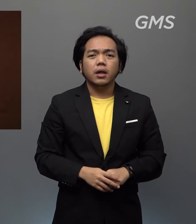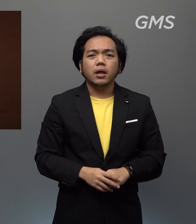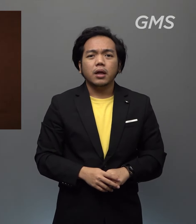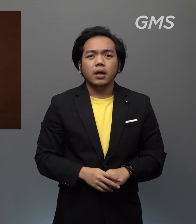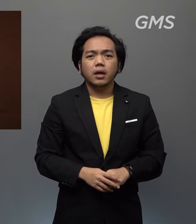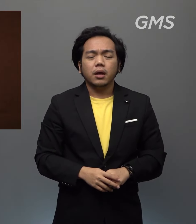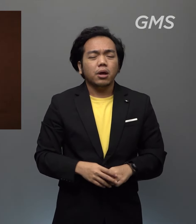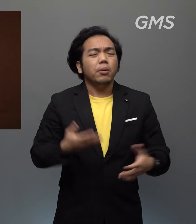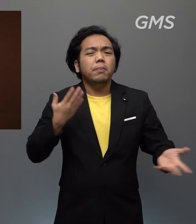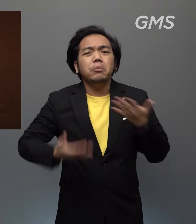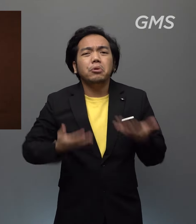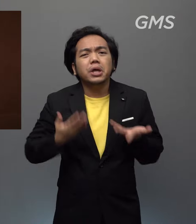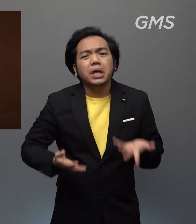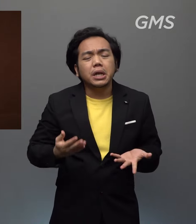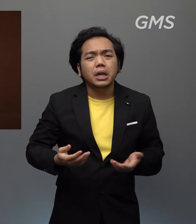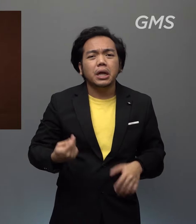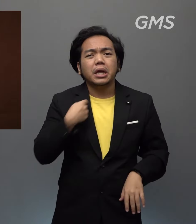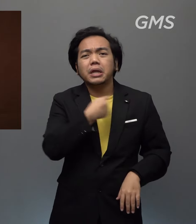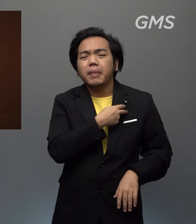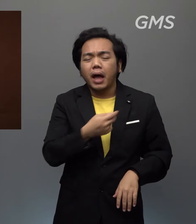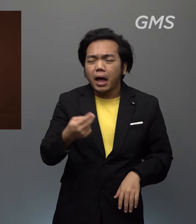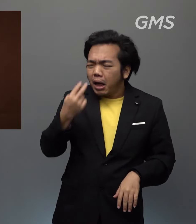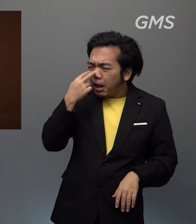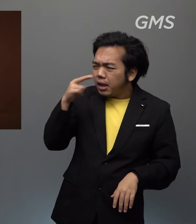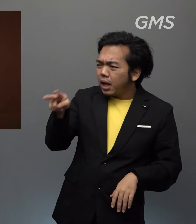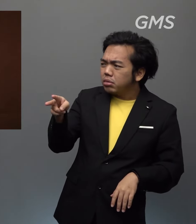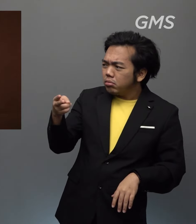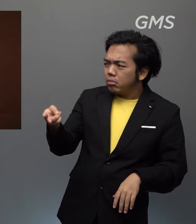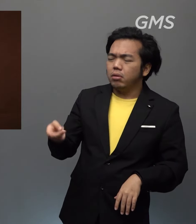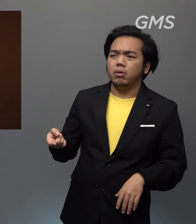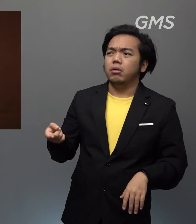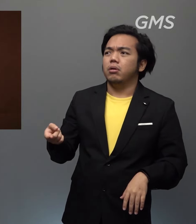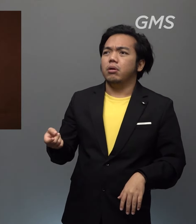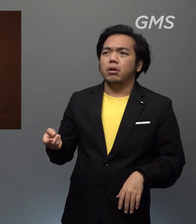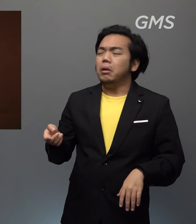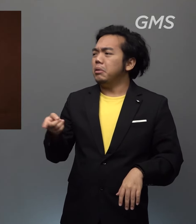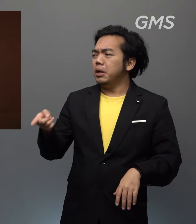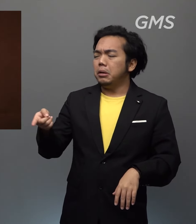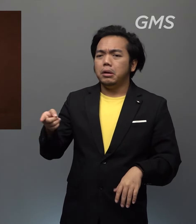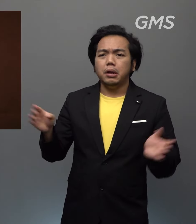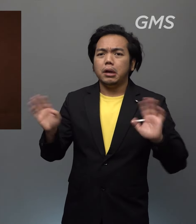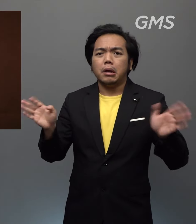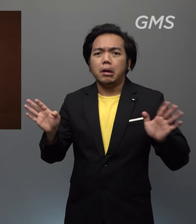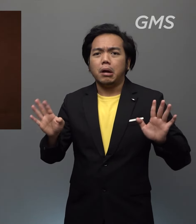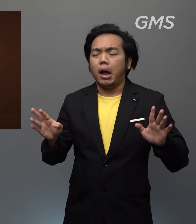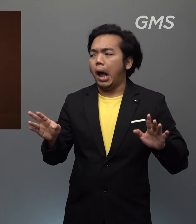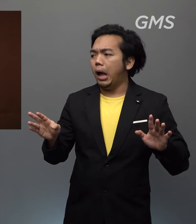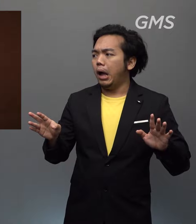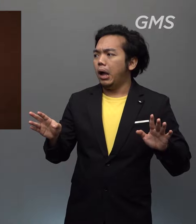secara manusia itu tidak tepat. Kenapa tidak tepat? Karena mereka sendiri sedang dalam kondisi